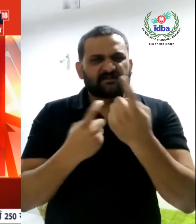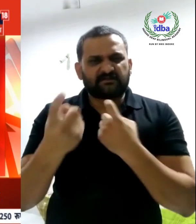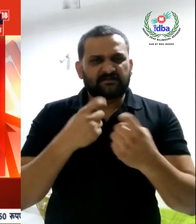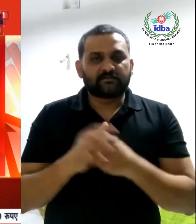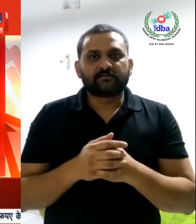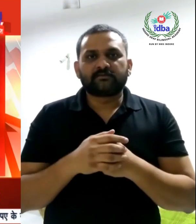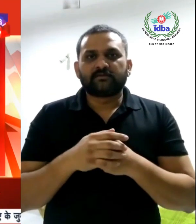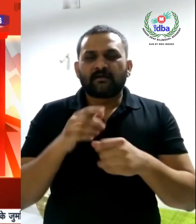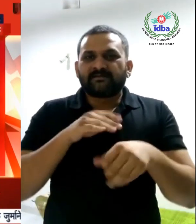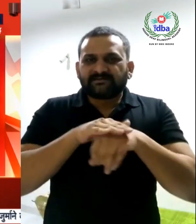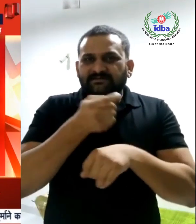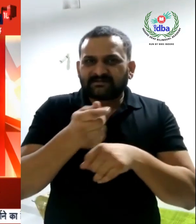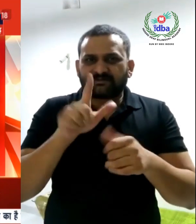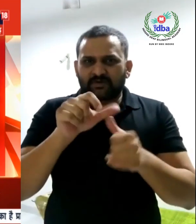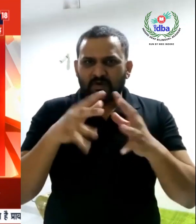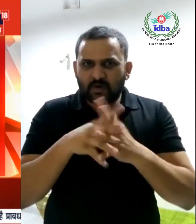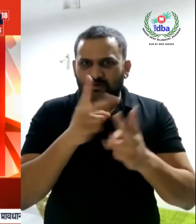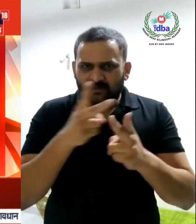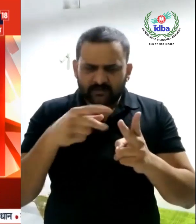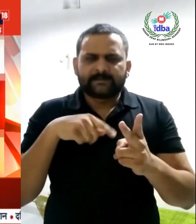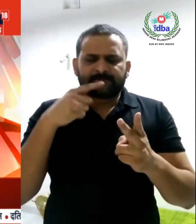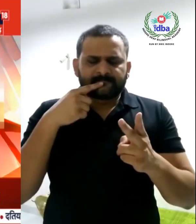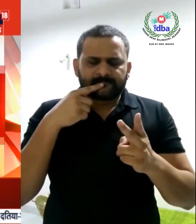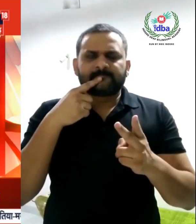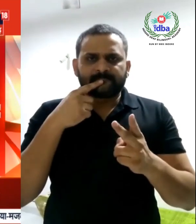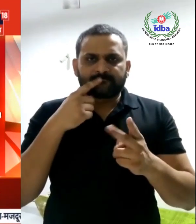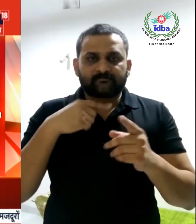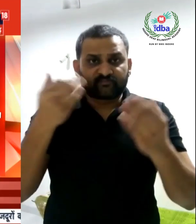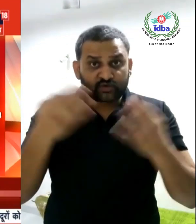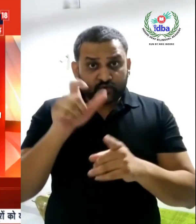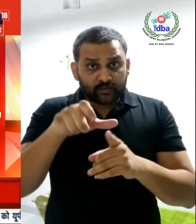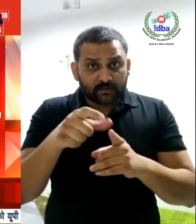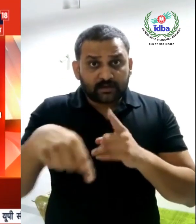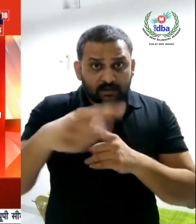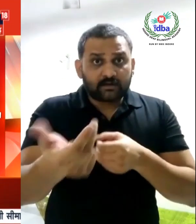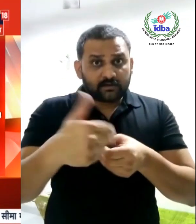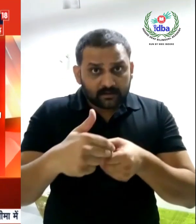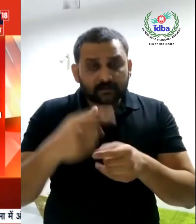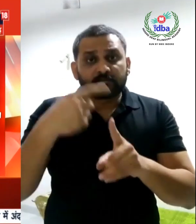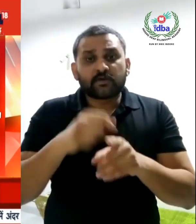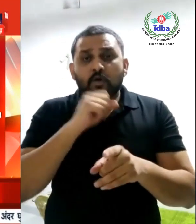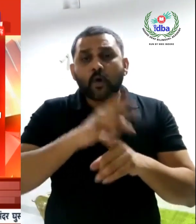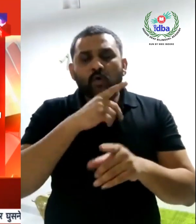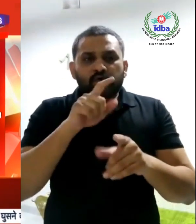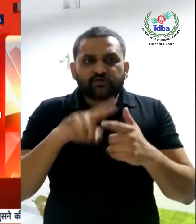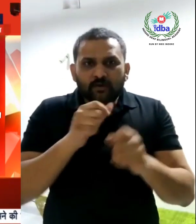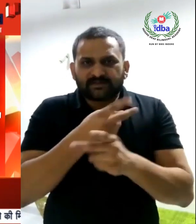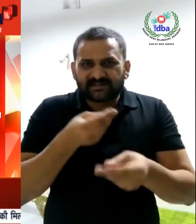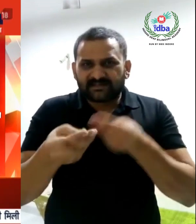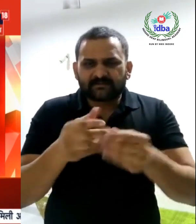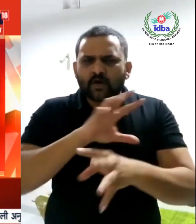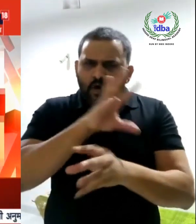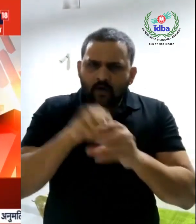ये श्रम सुधार मजदूरों के हितों को भी ध्यान में रखते हुए, नए मजदूरों को भी, नए उद्योगों में मजदूरों को रोजगार दिलाने के लिए,